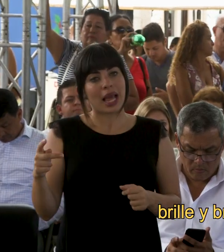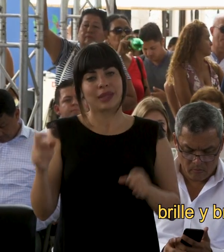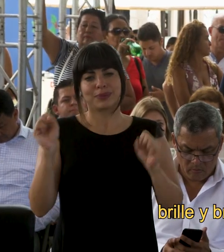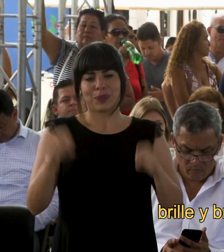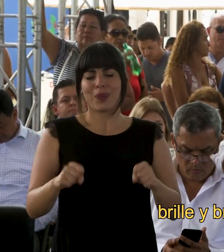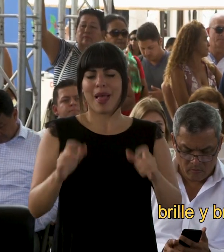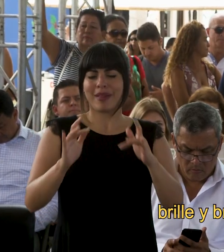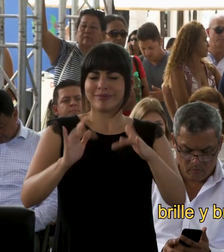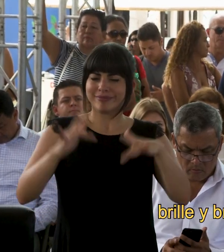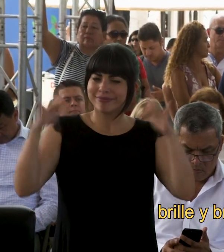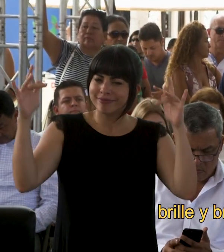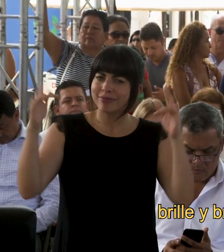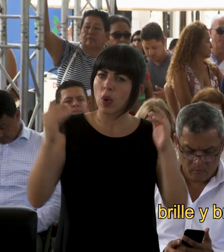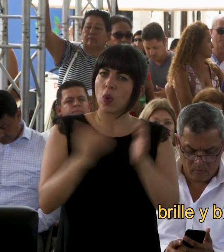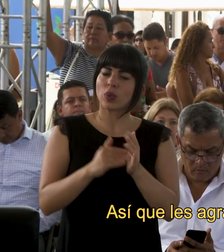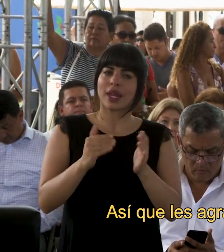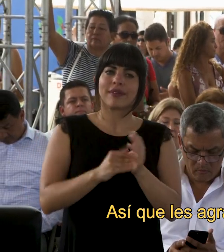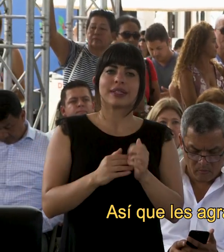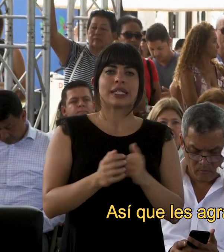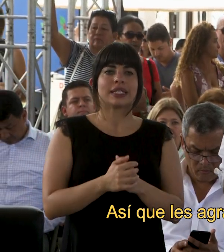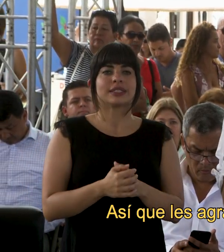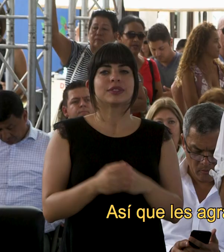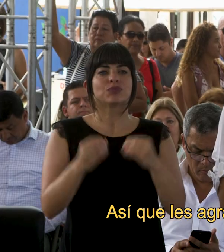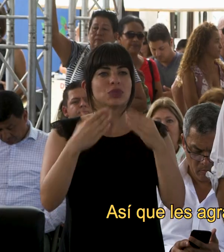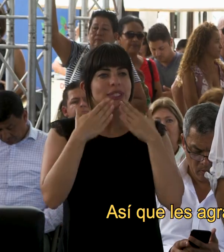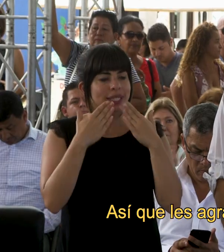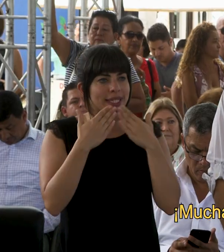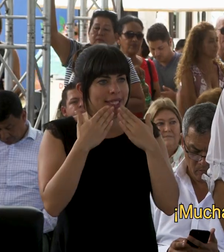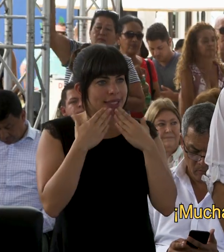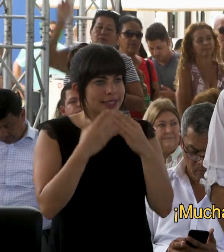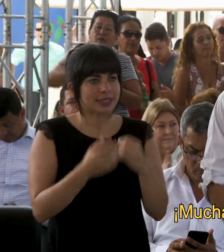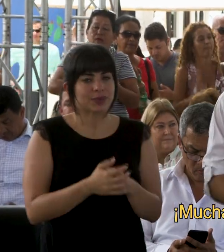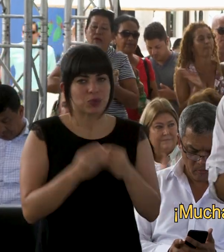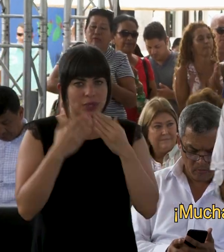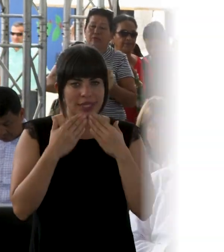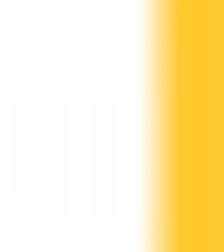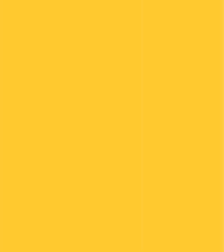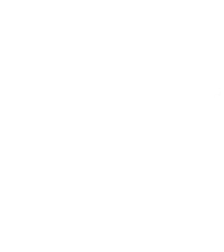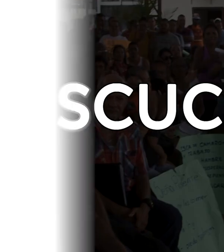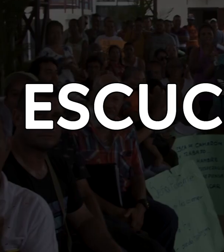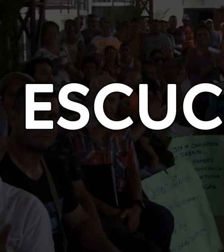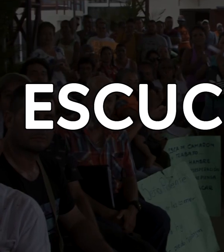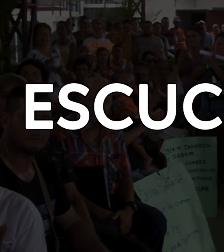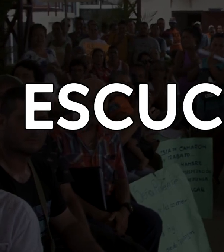brille y brille otra vez. Así que les agradezco muchísimo. Muchas gracias.